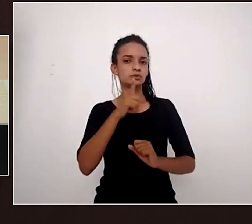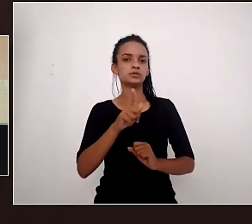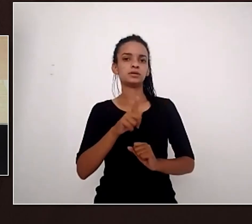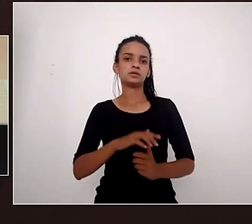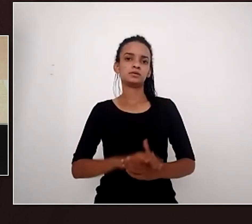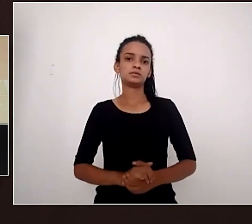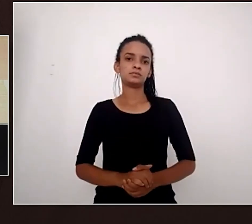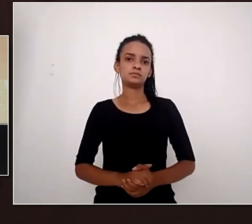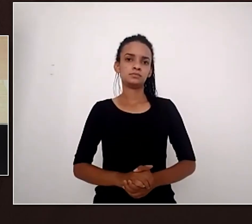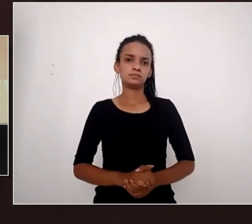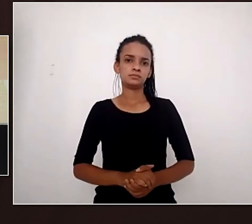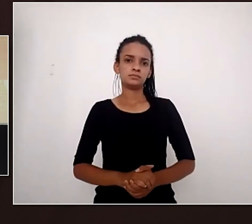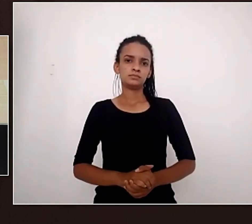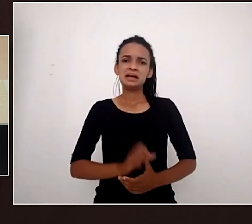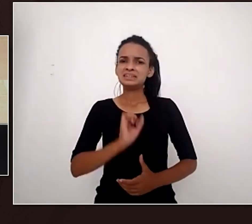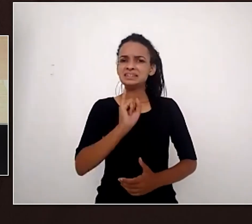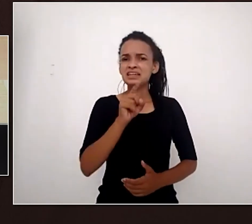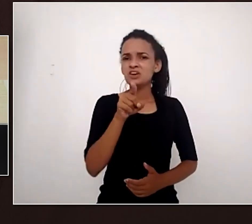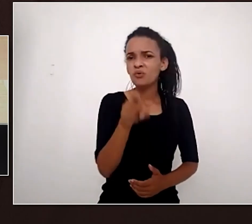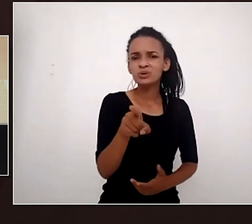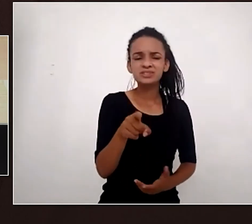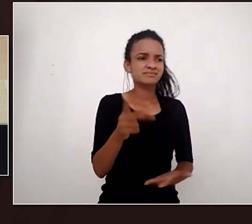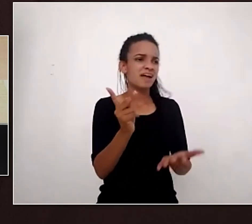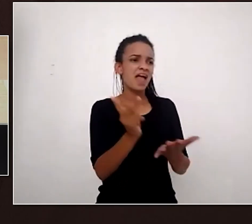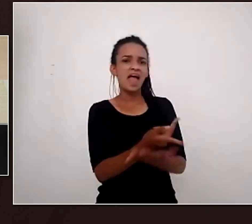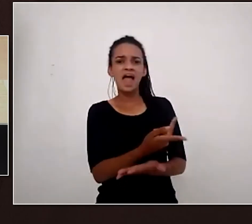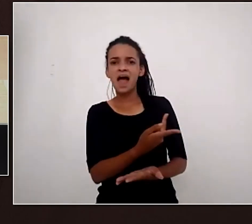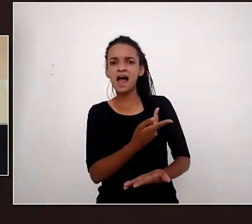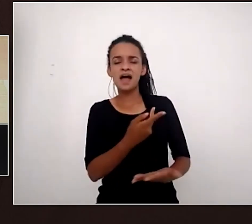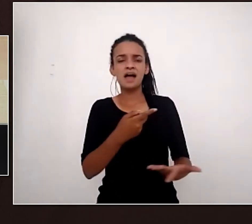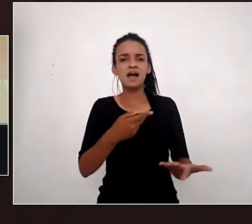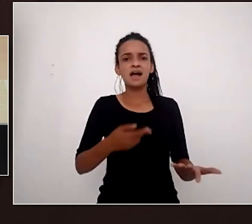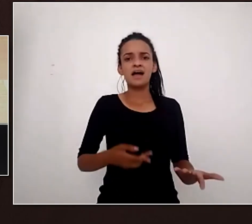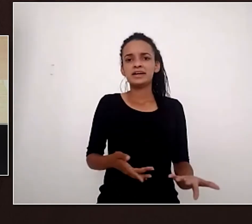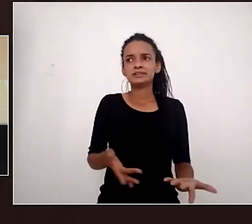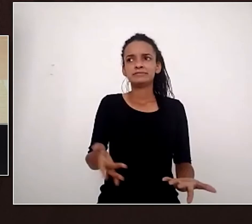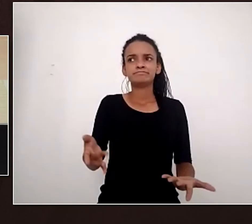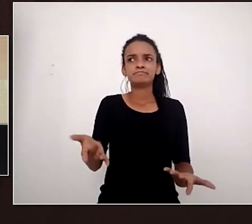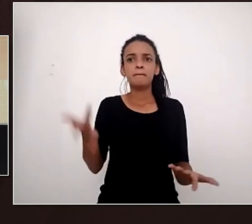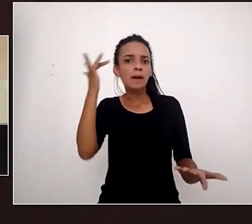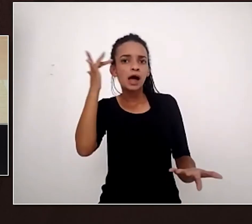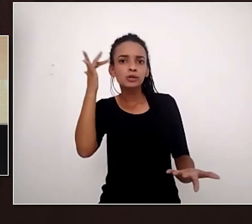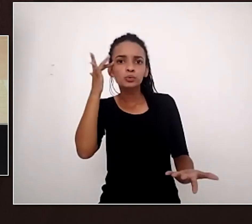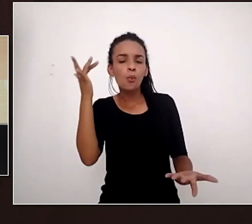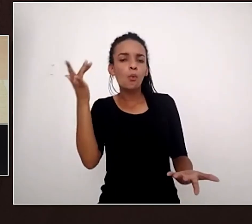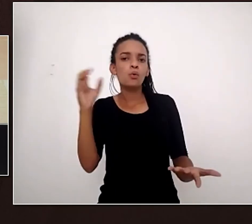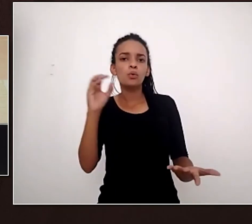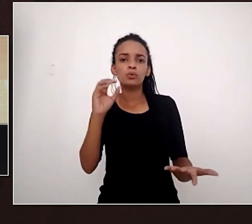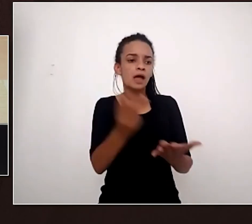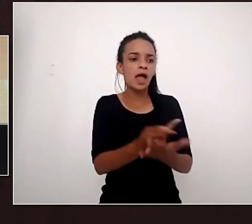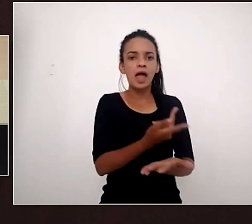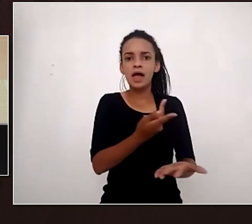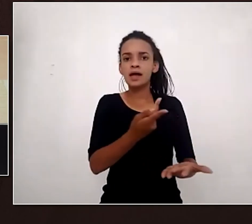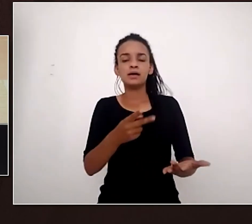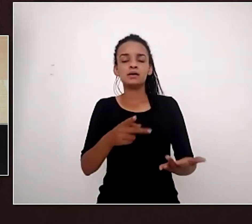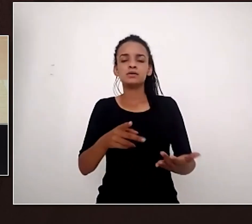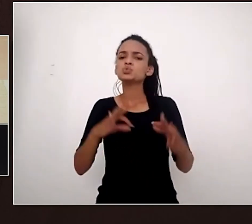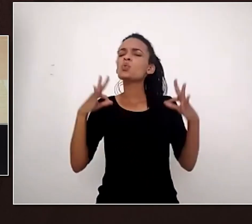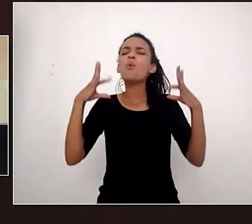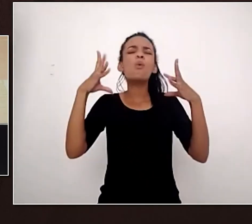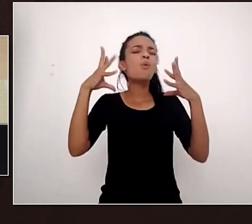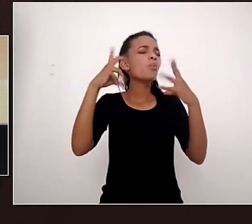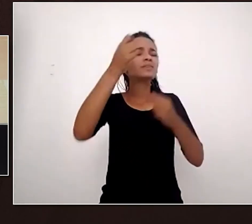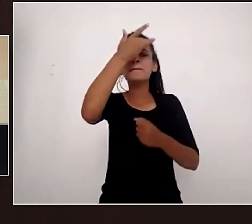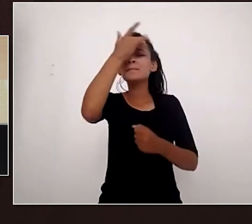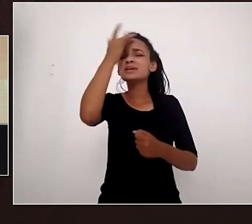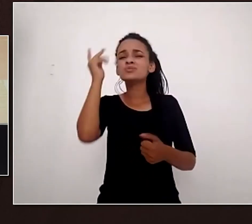imaturidade, pode errar por inexperiência. Todo mundo erra, não tem problema errar, mas não da pureza do